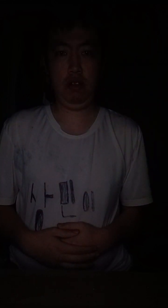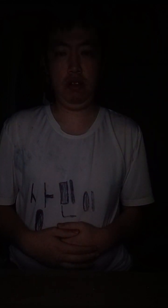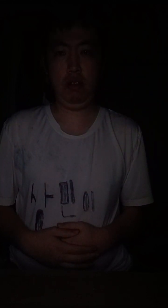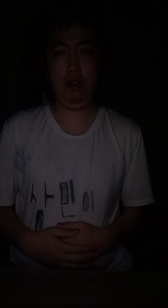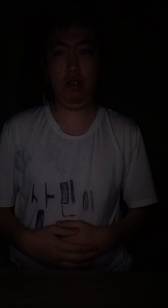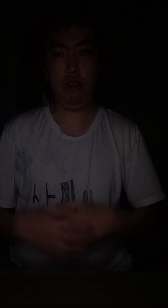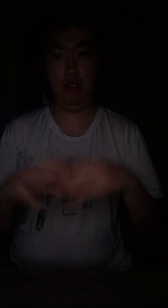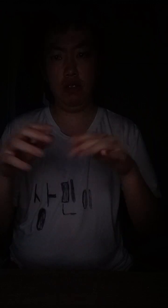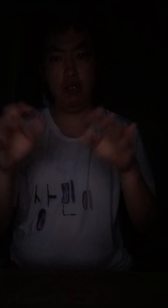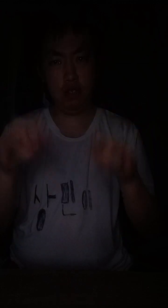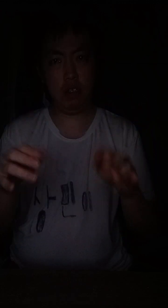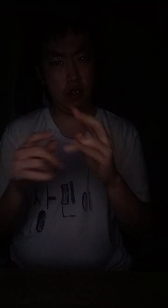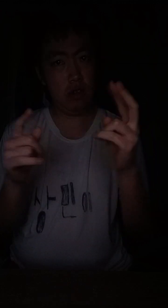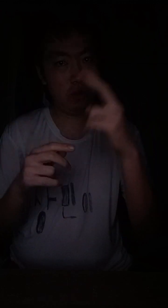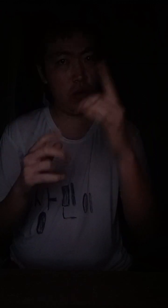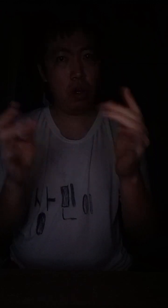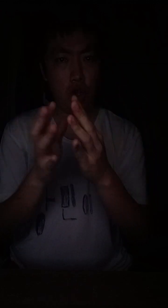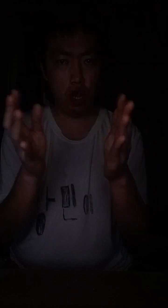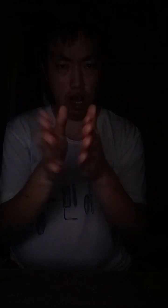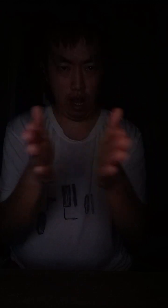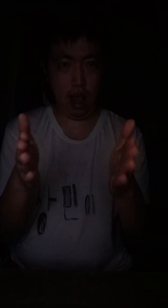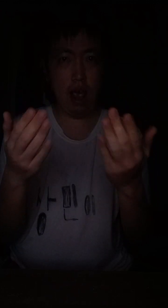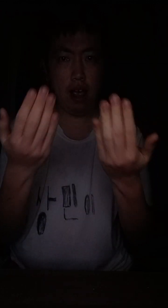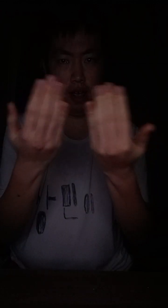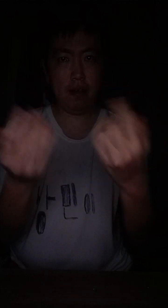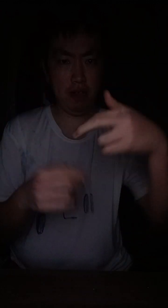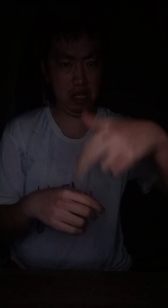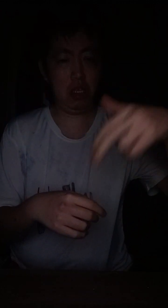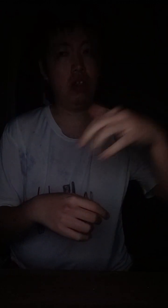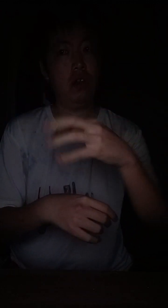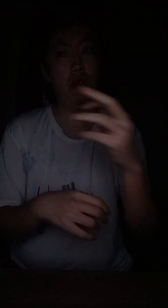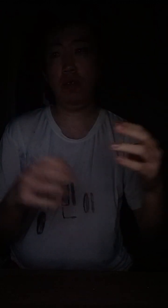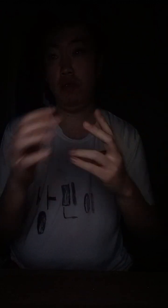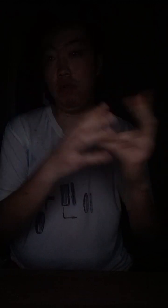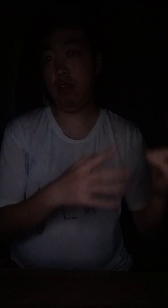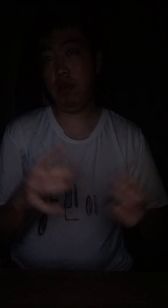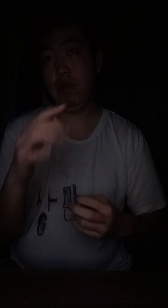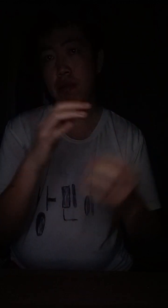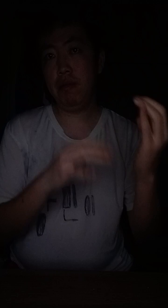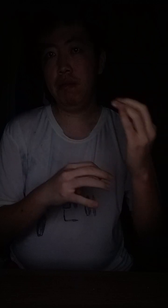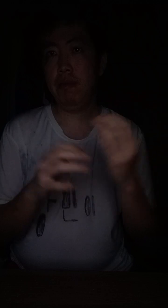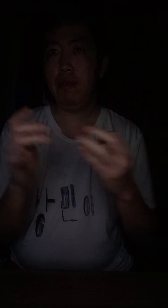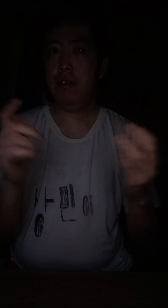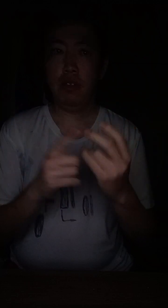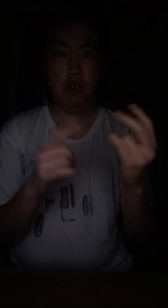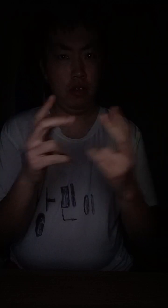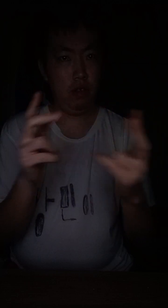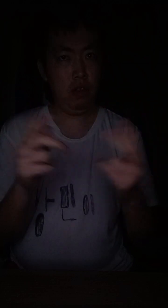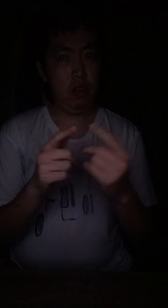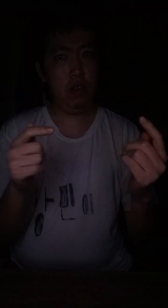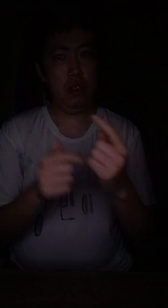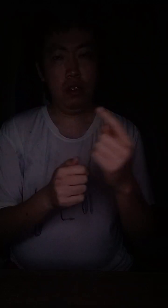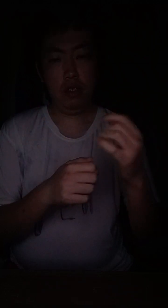서울 용산구의 한 초등학교 앞 왕복 4차선 도로의 제한 속도가 시속 30km인 어린이